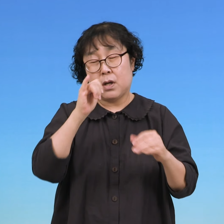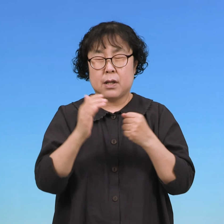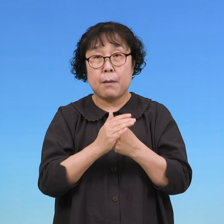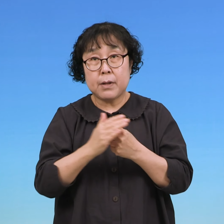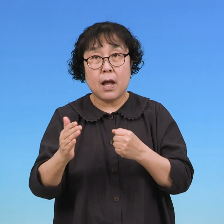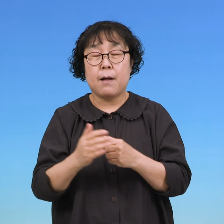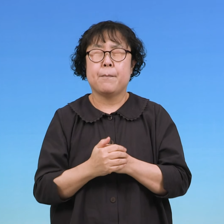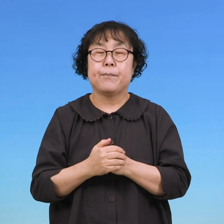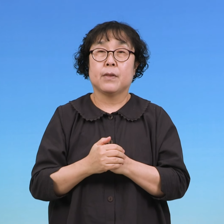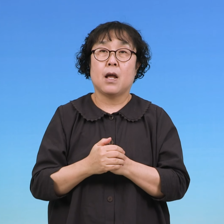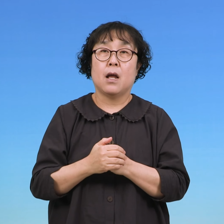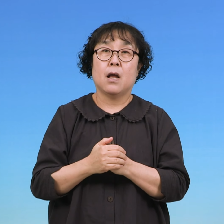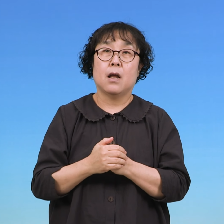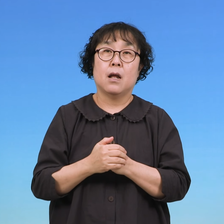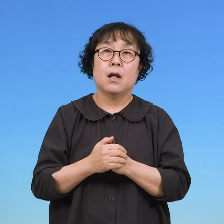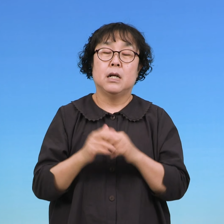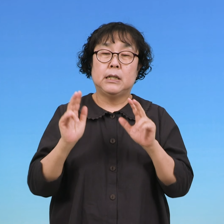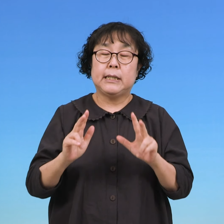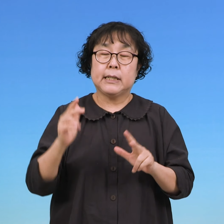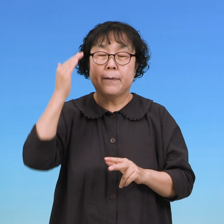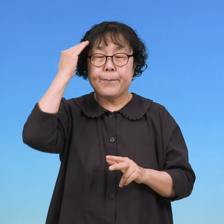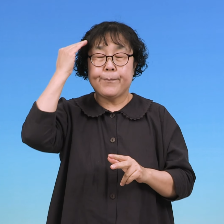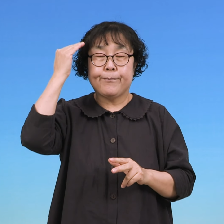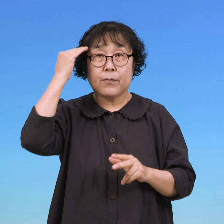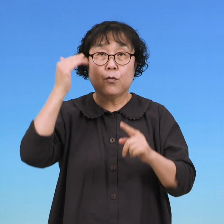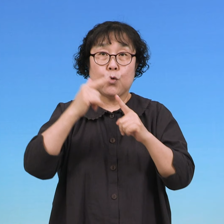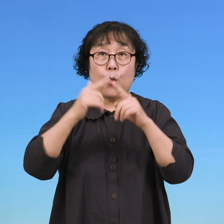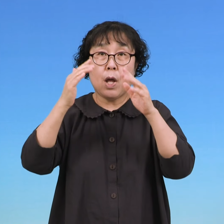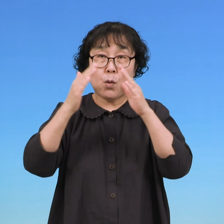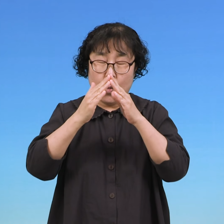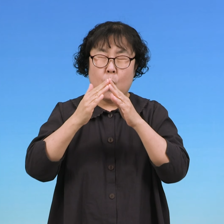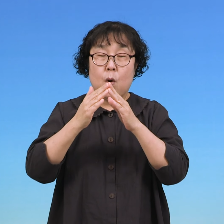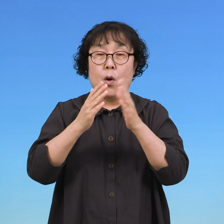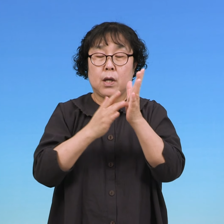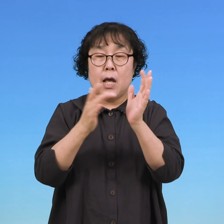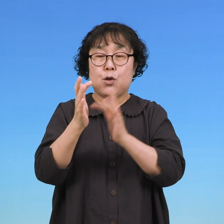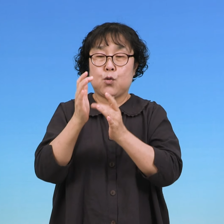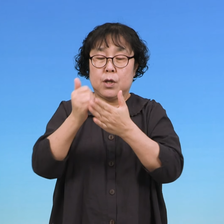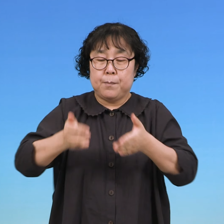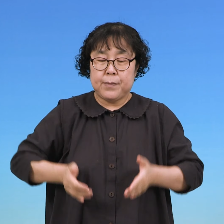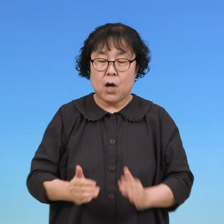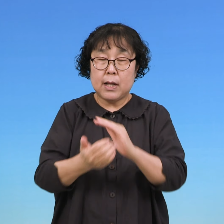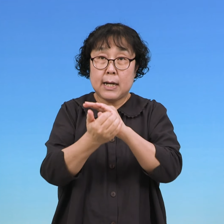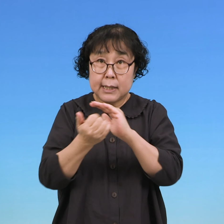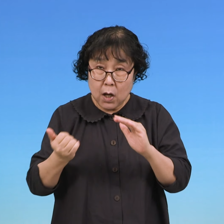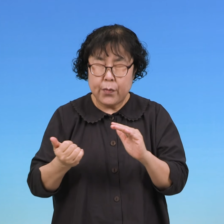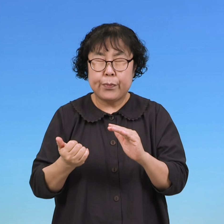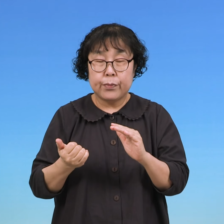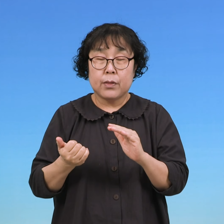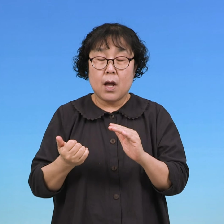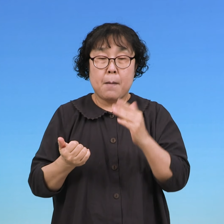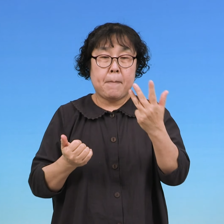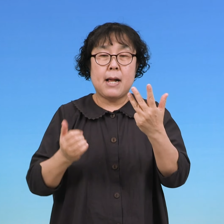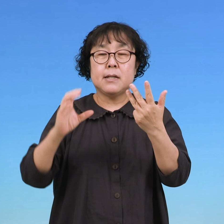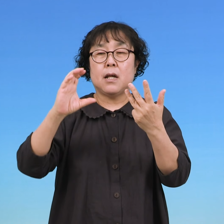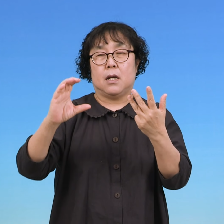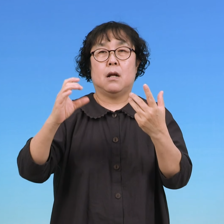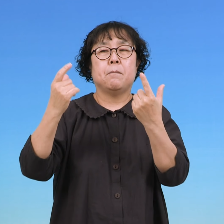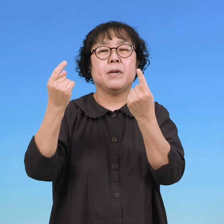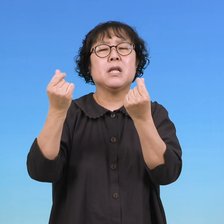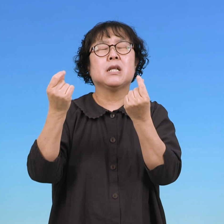한국 교회가 이 주전 8세기와 비슷한 양상을 보이고 있는데 오늘 하나님의 다림줄로 분당 우리 교회를